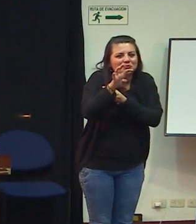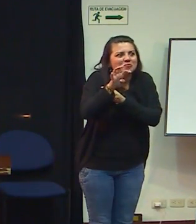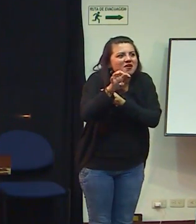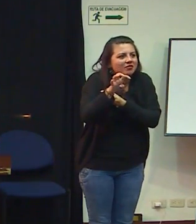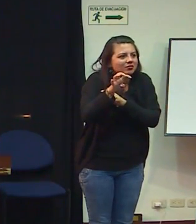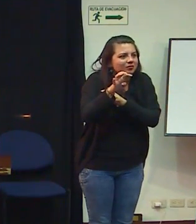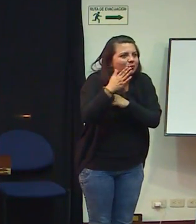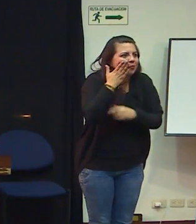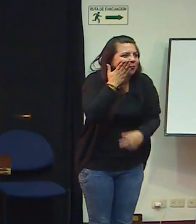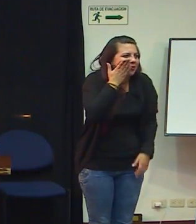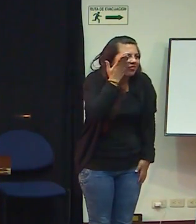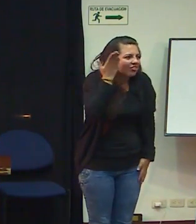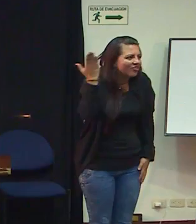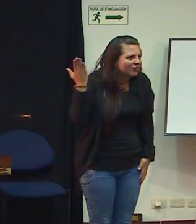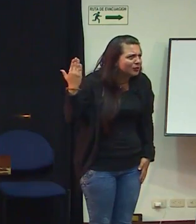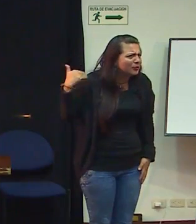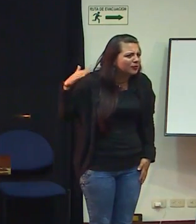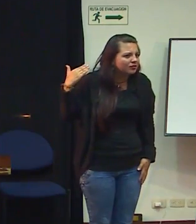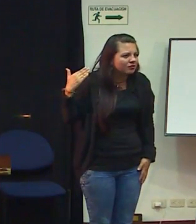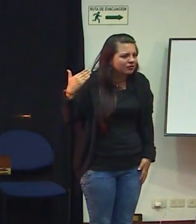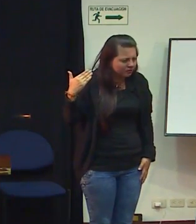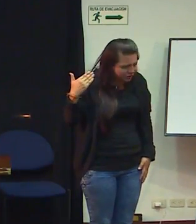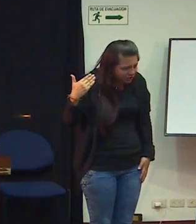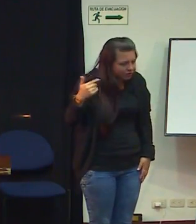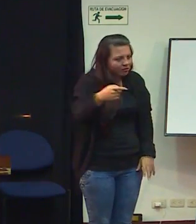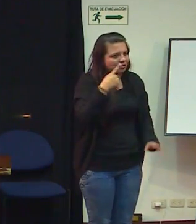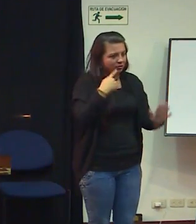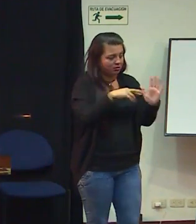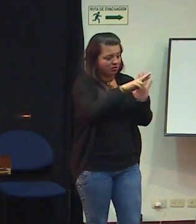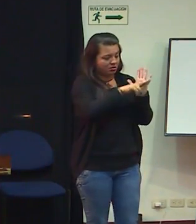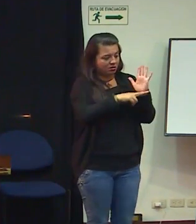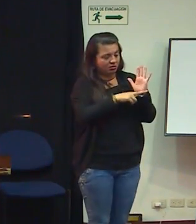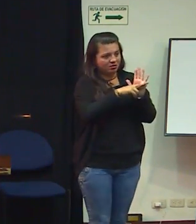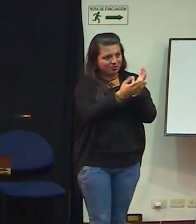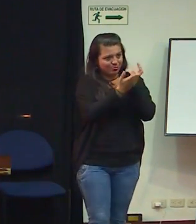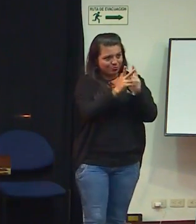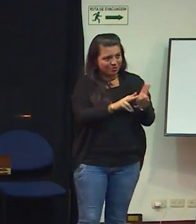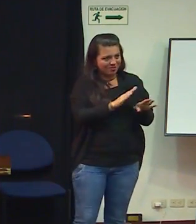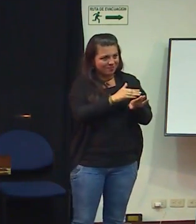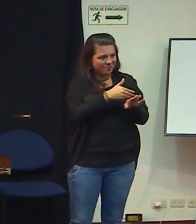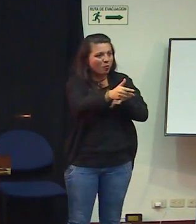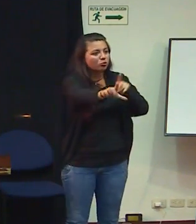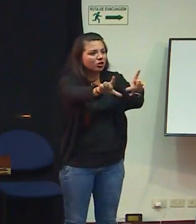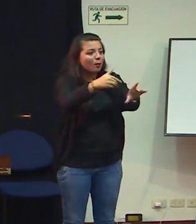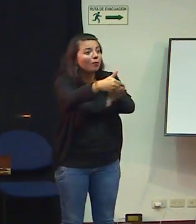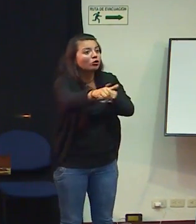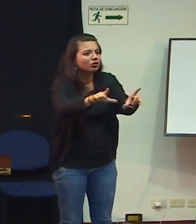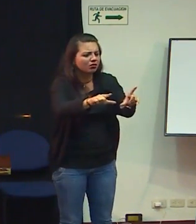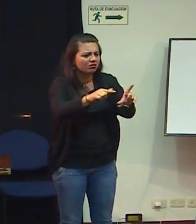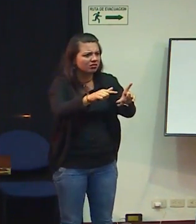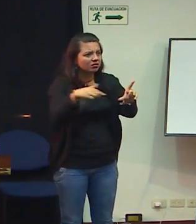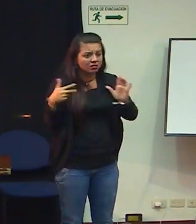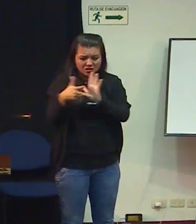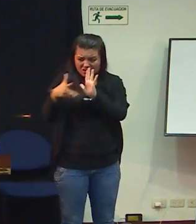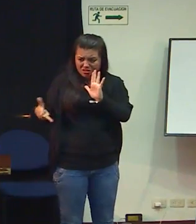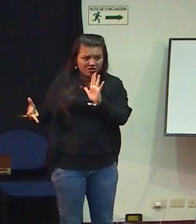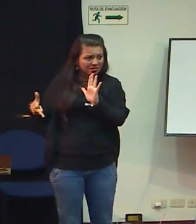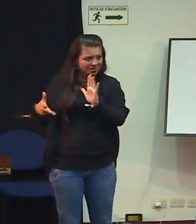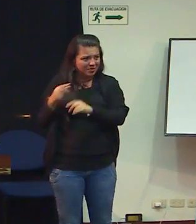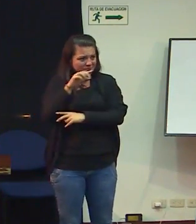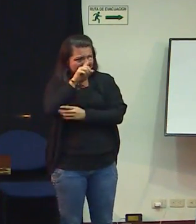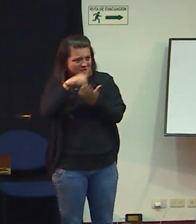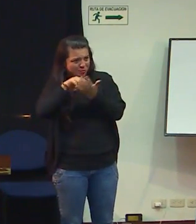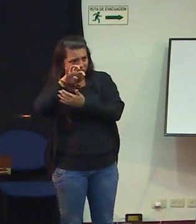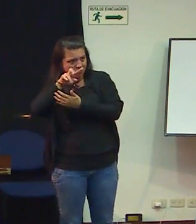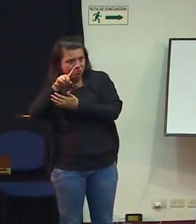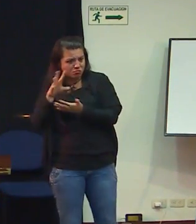1979. Y yo les digo aquí a todos, compañeros, un reglamento estudiantil de posgrado que ni siquiera tiene en cuenta la Constitución Política del 91,